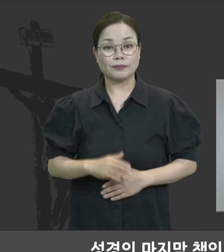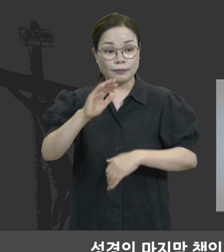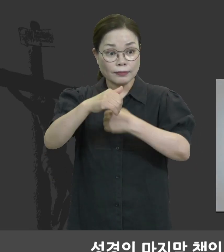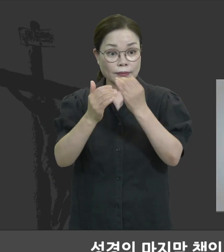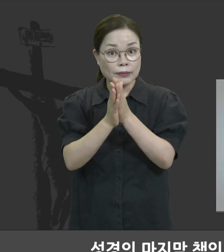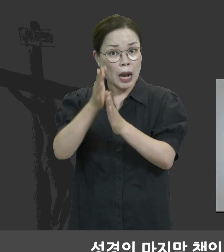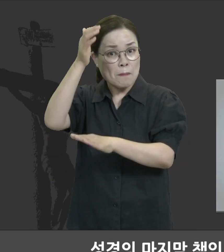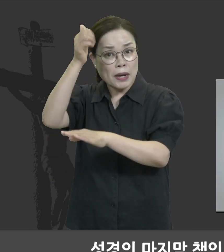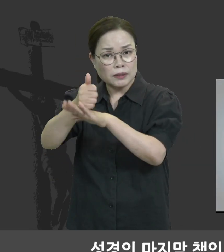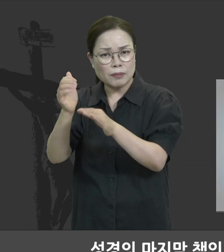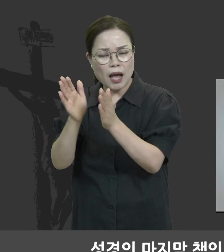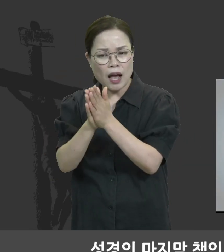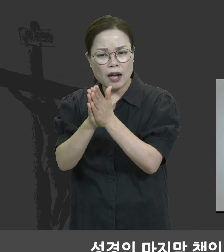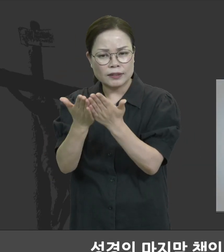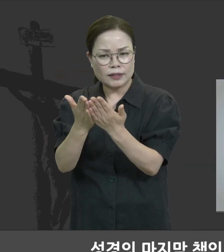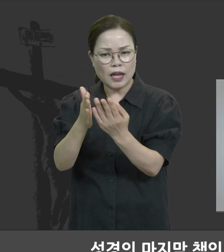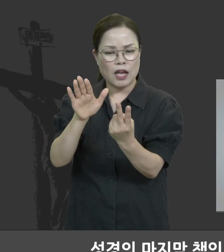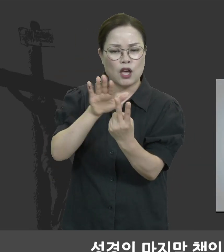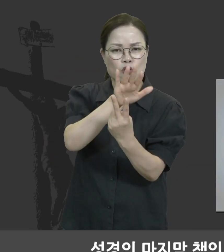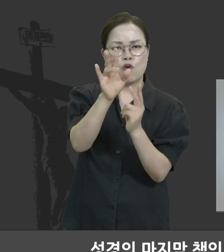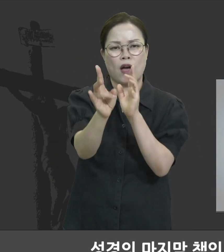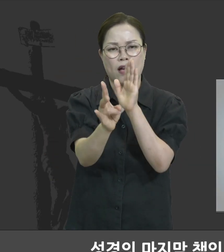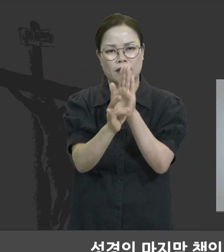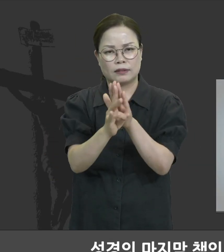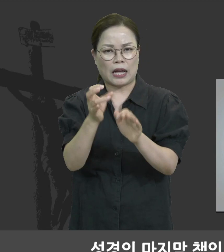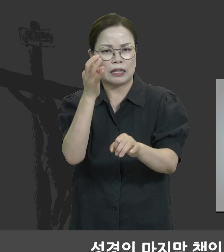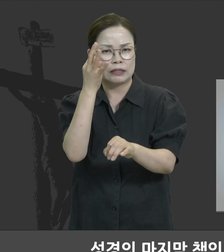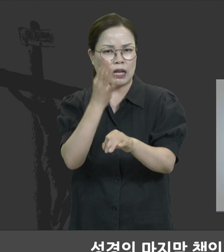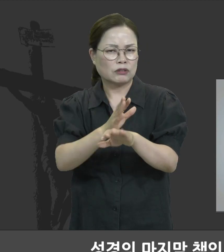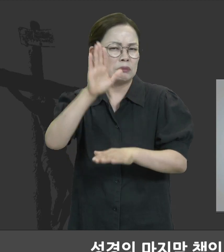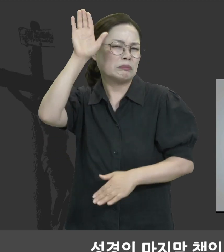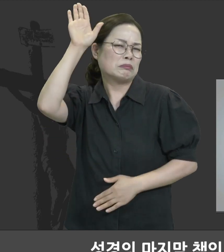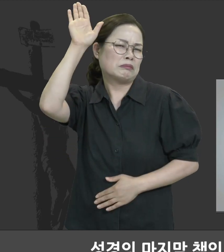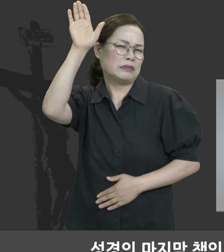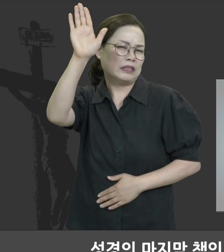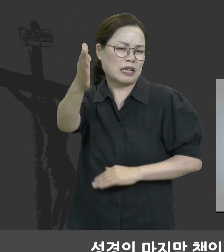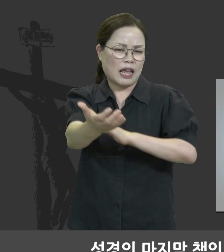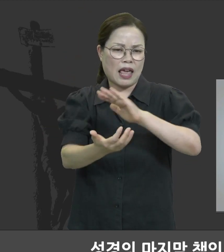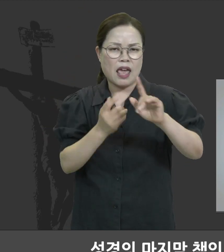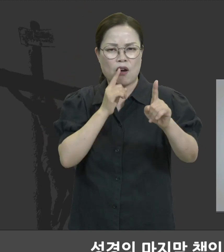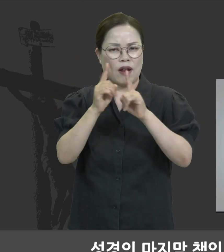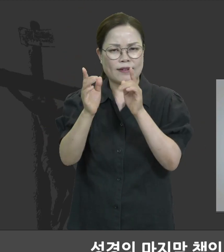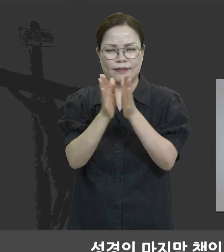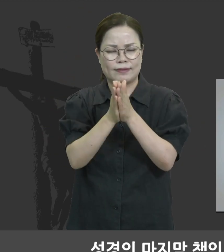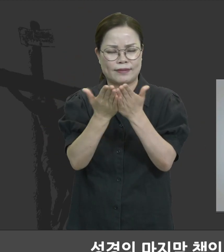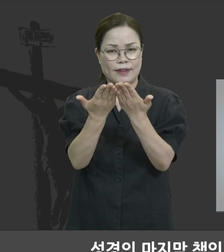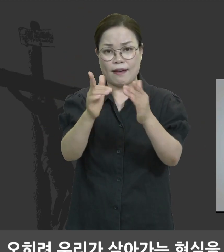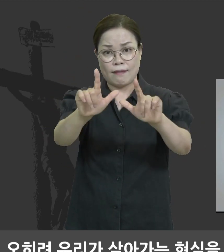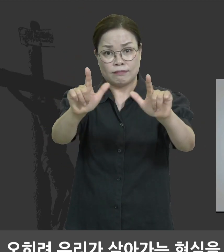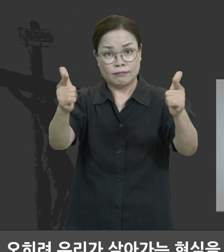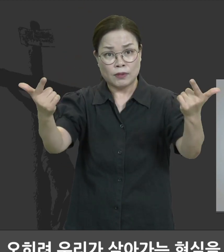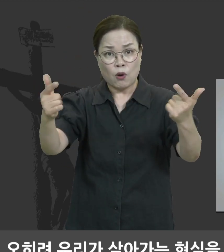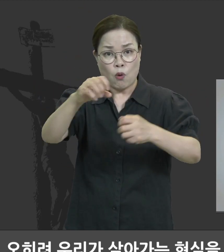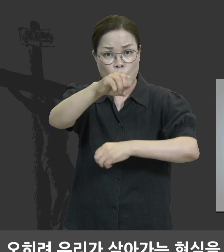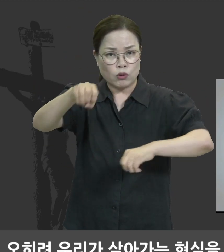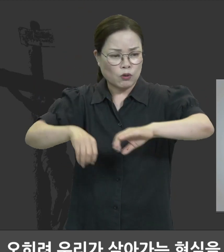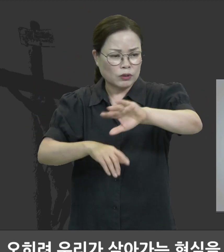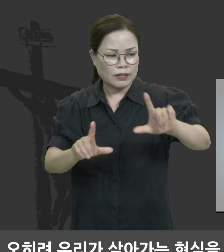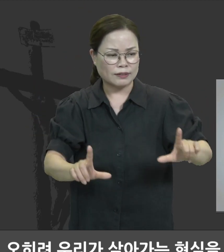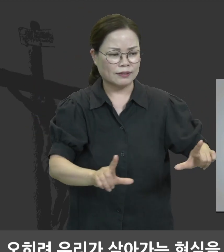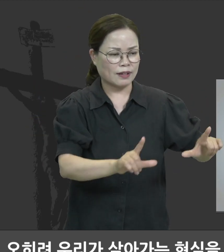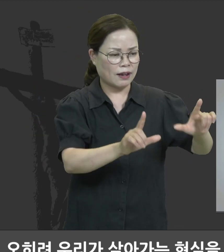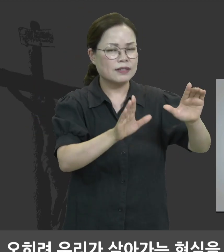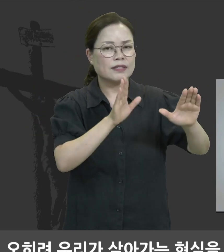성경의 마지막 책인 요한계시록은 단순히 미지의 미래를 예언하는 책이 아닙니다. 오히려 우리가